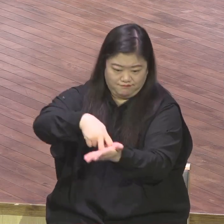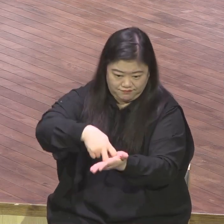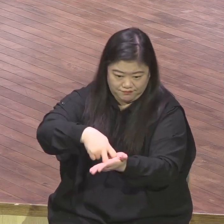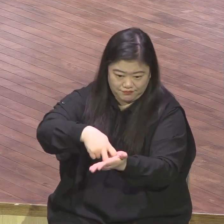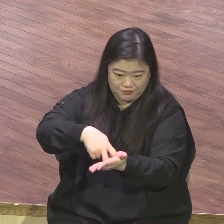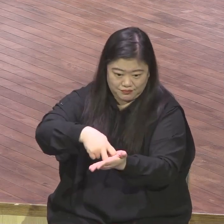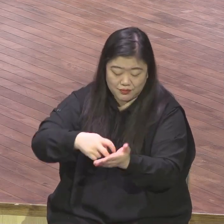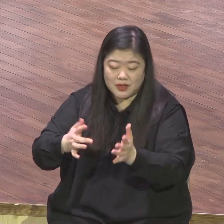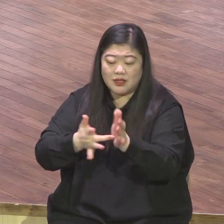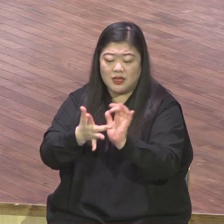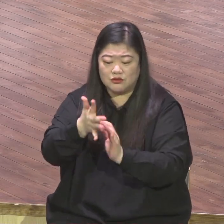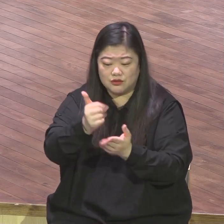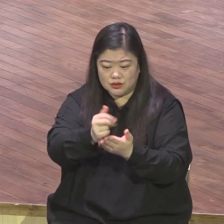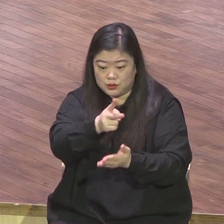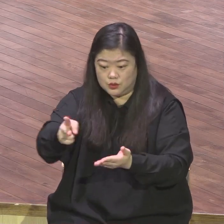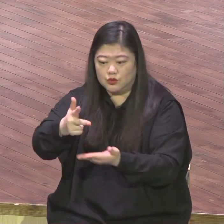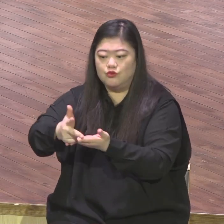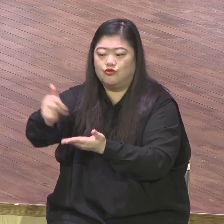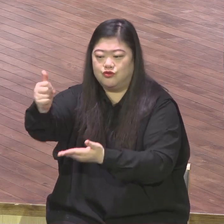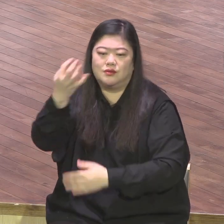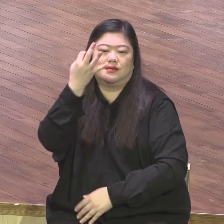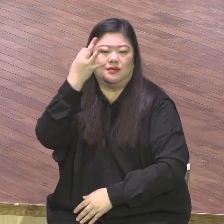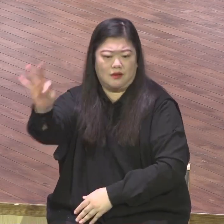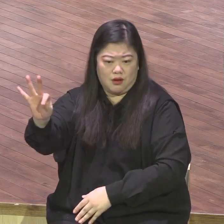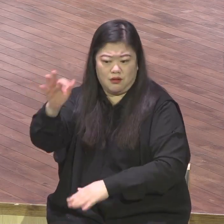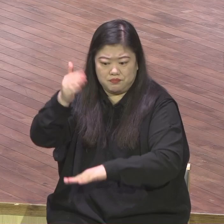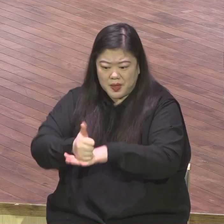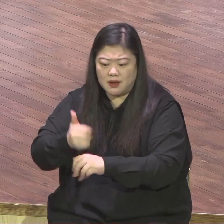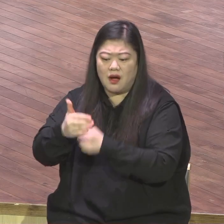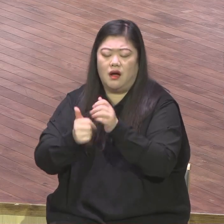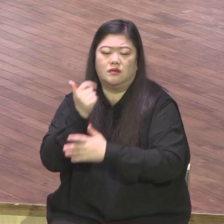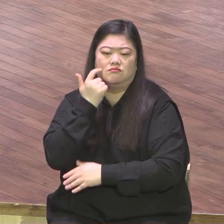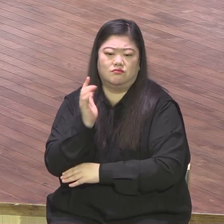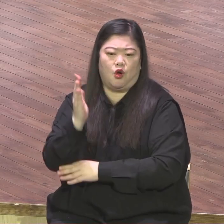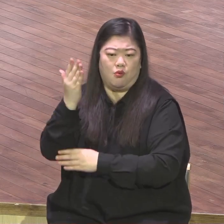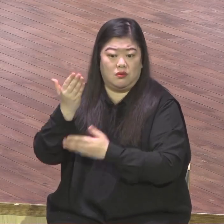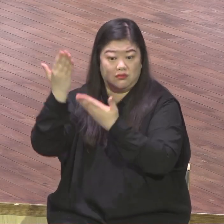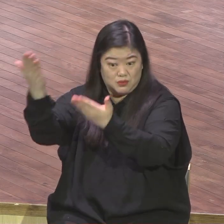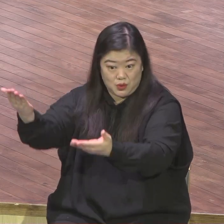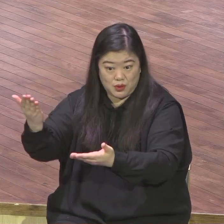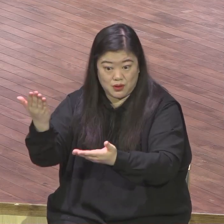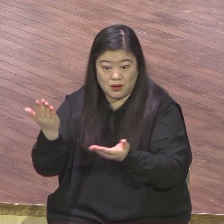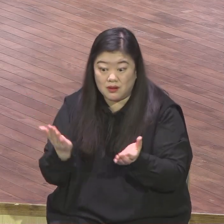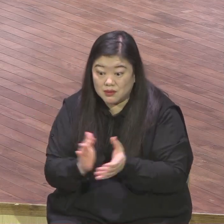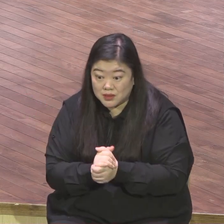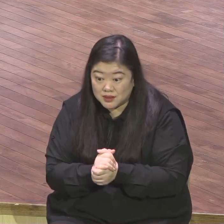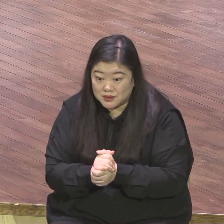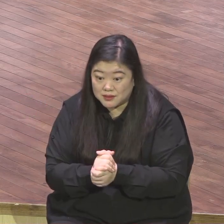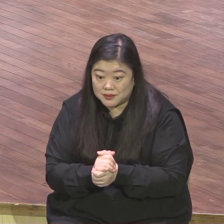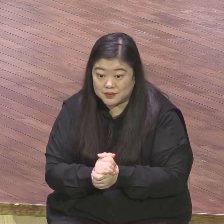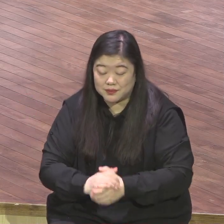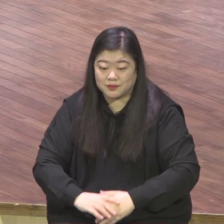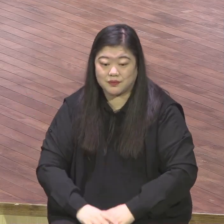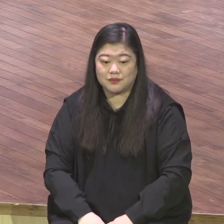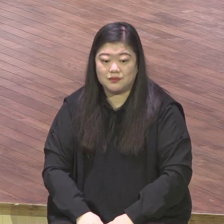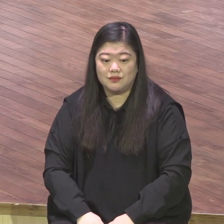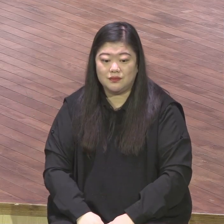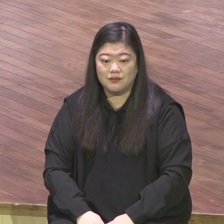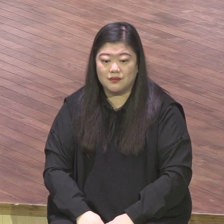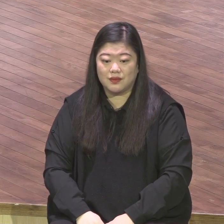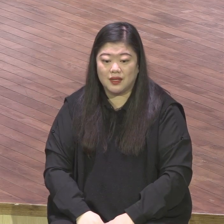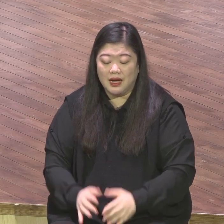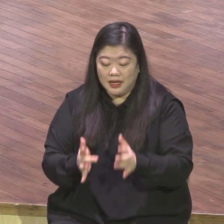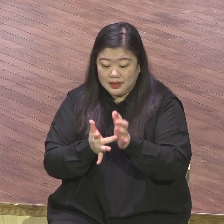하시나여 하나님 아버지께 영광을 돌리게 하셨느니라. 보세요. 하나님께서